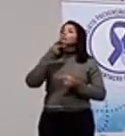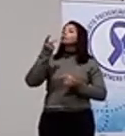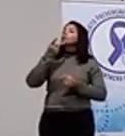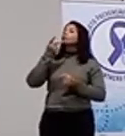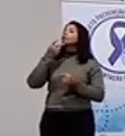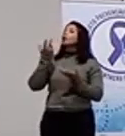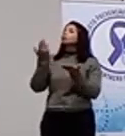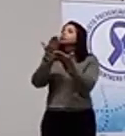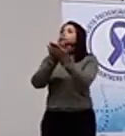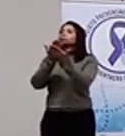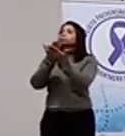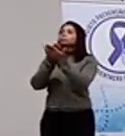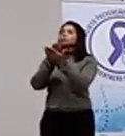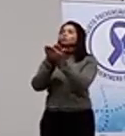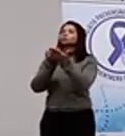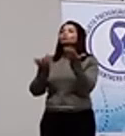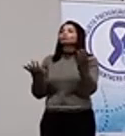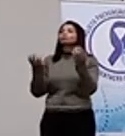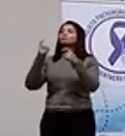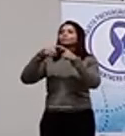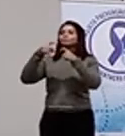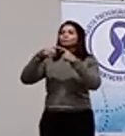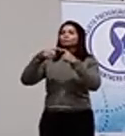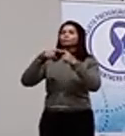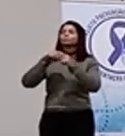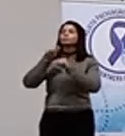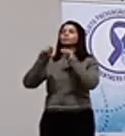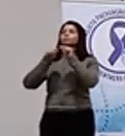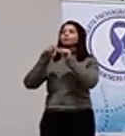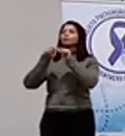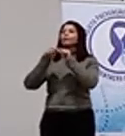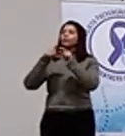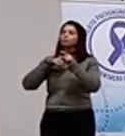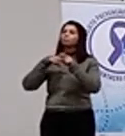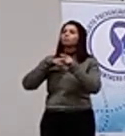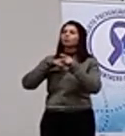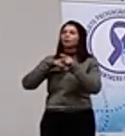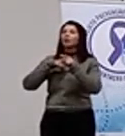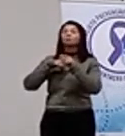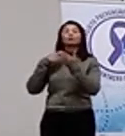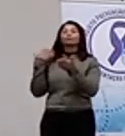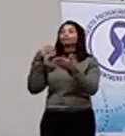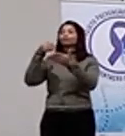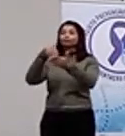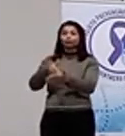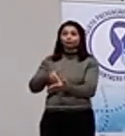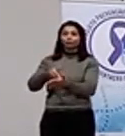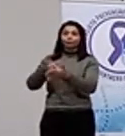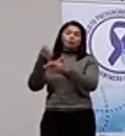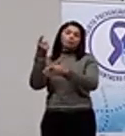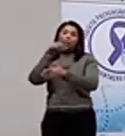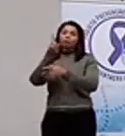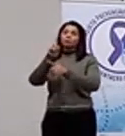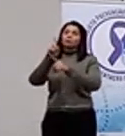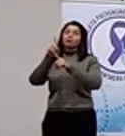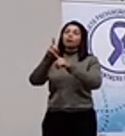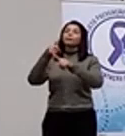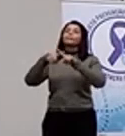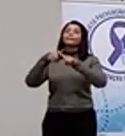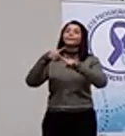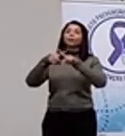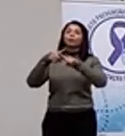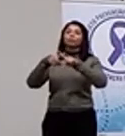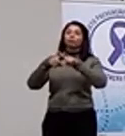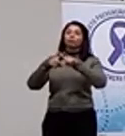estudos clínicos. O problema é que uma boa parte deles não consegue chegar até o final. E não consegue chegar até o final por vários motivos. Às vezes,